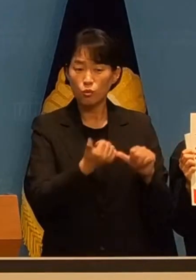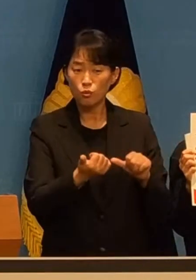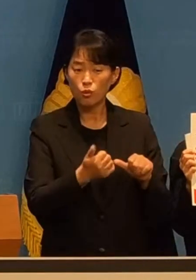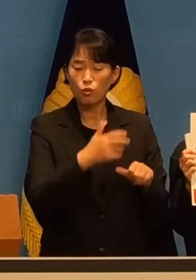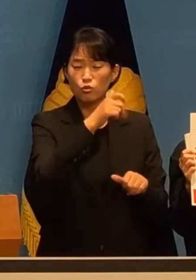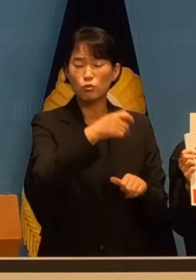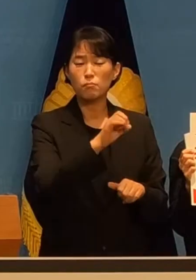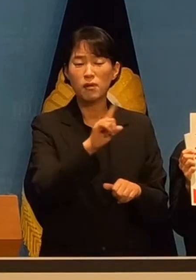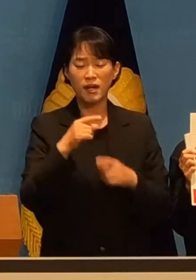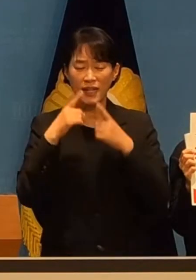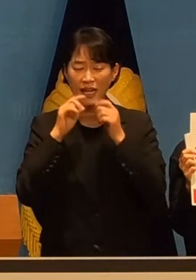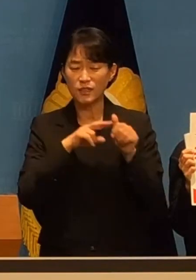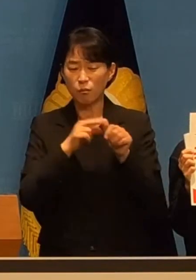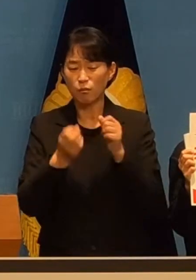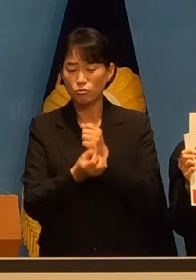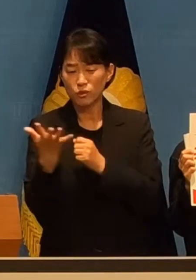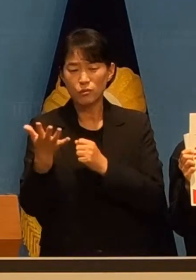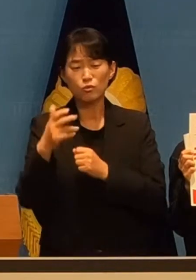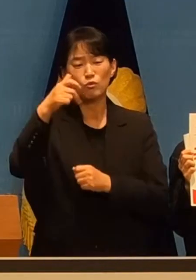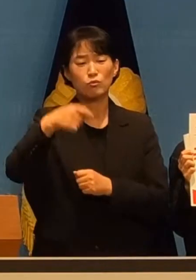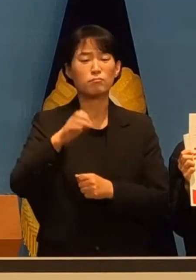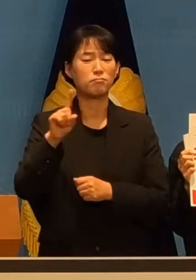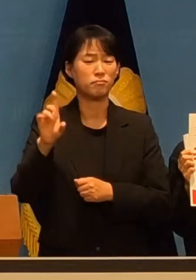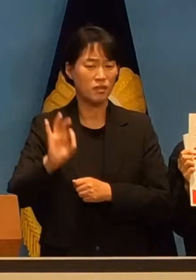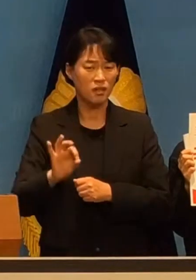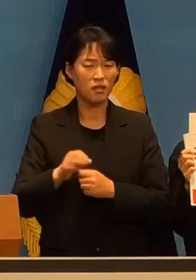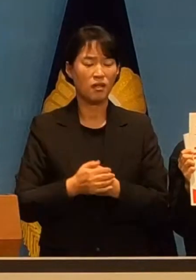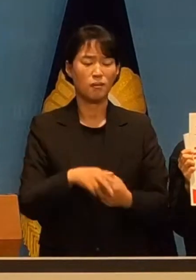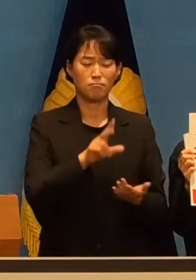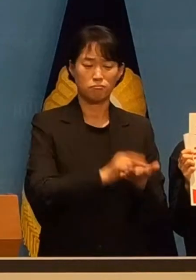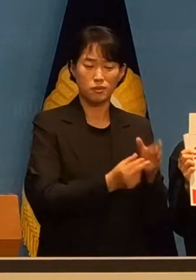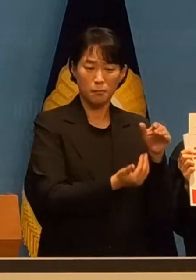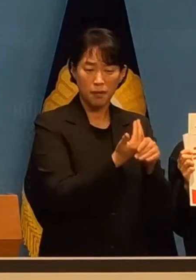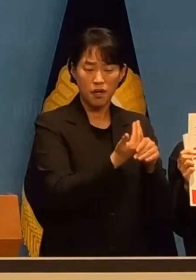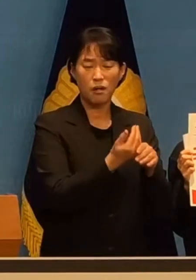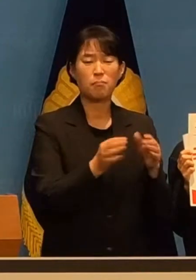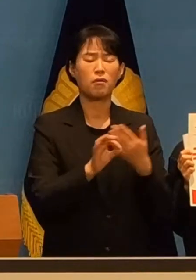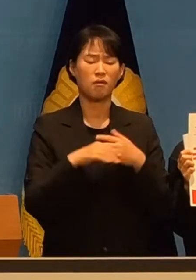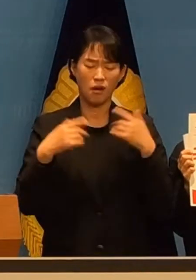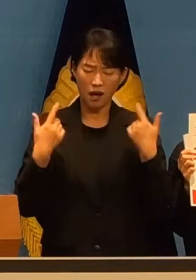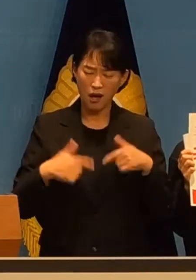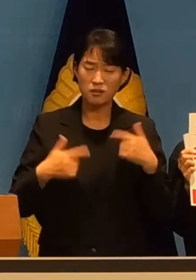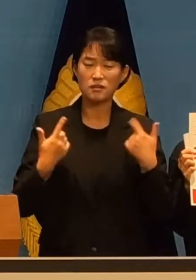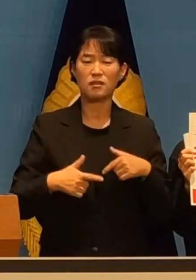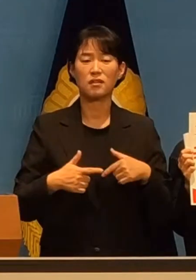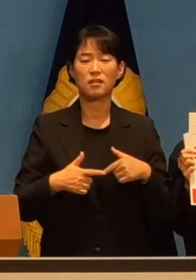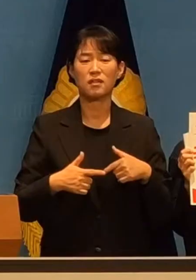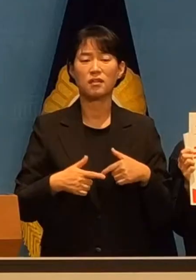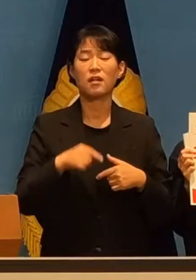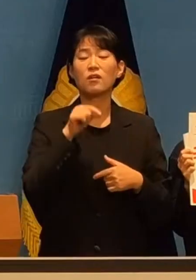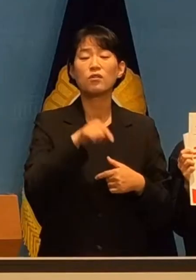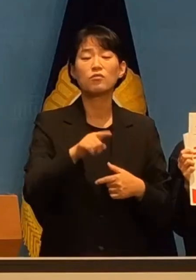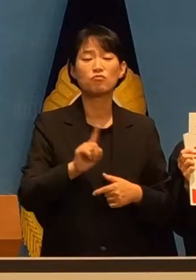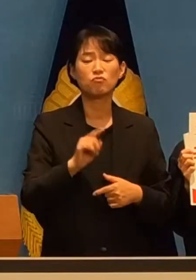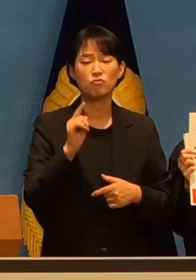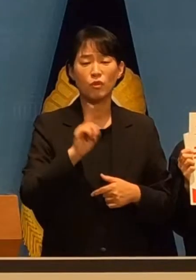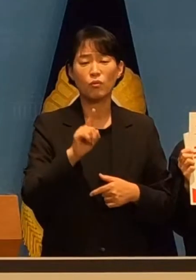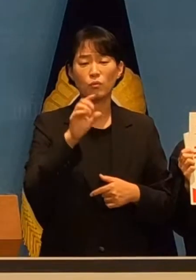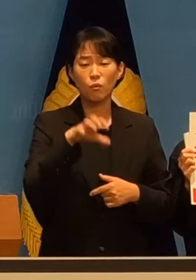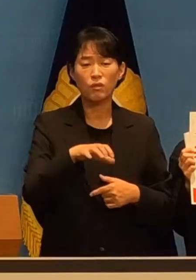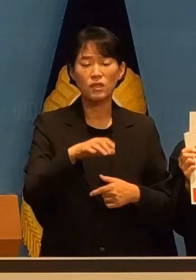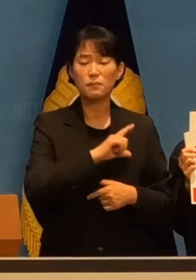개인정보가 새어나가도 쿠팡. 문제가 생기면 언제나 그 한가운데에 있는 그